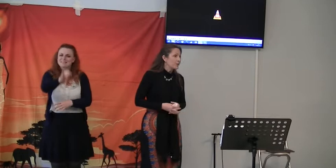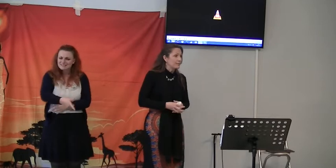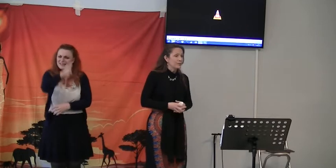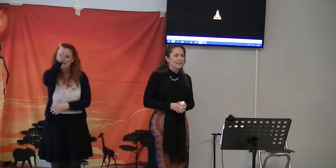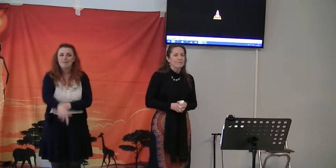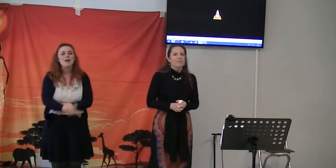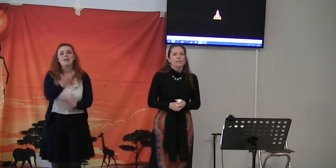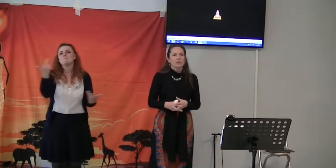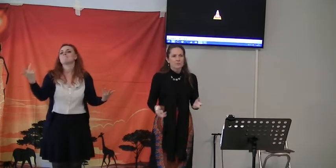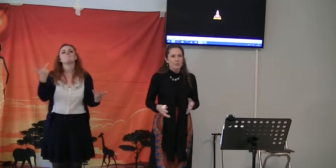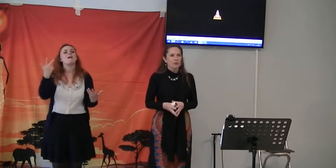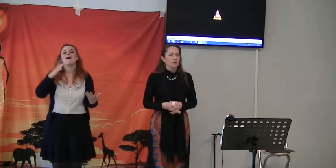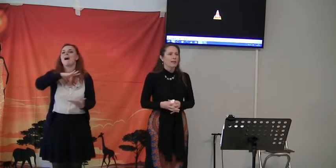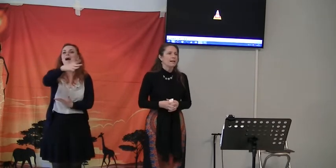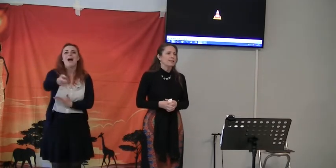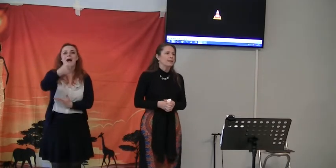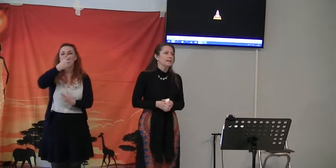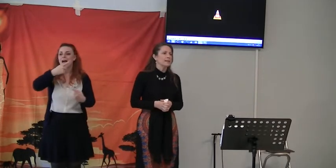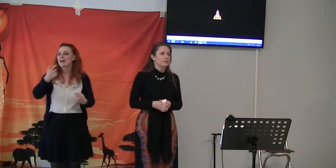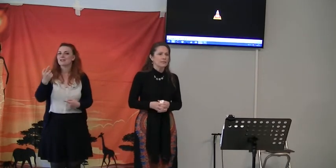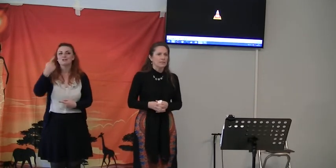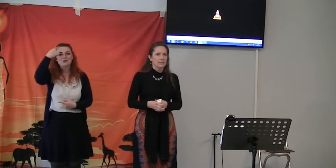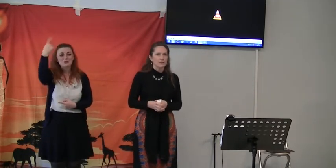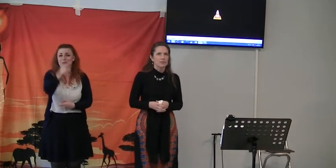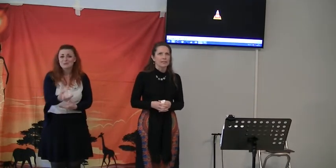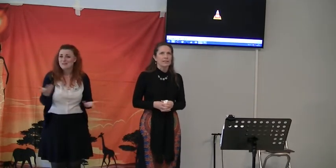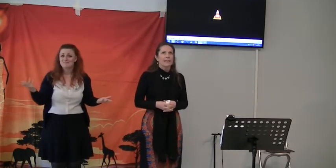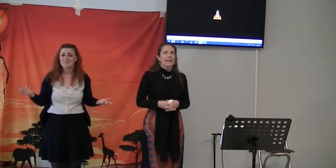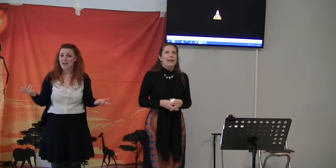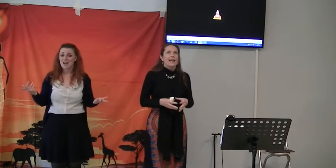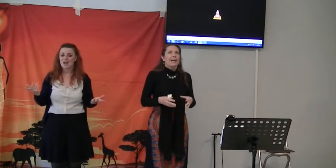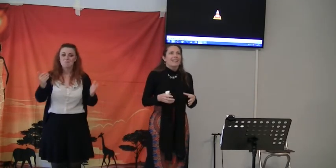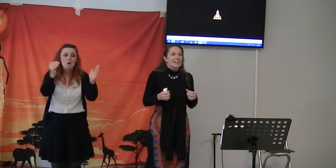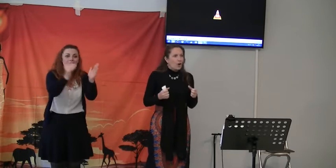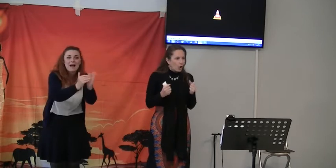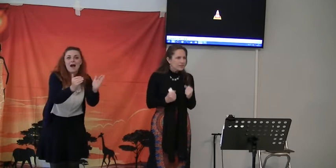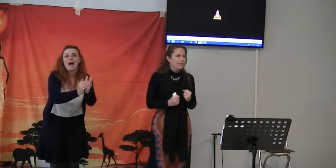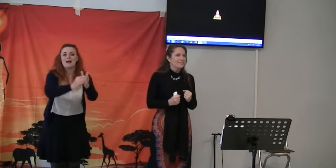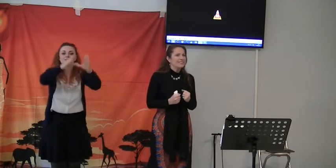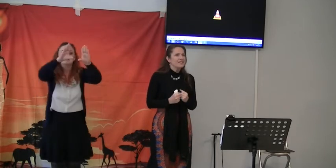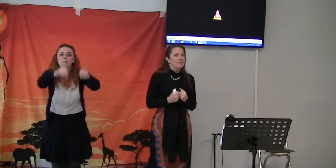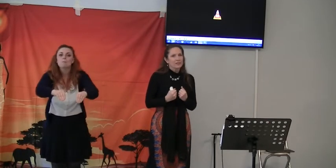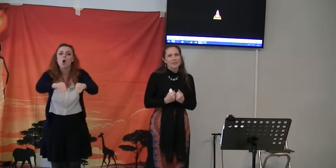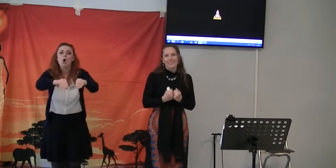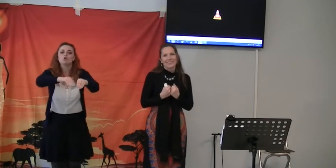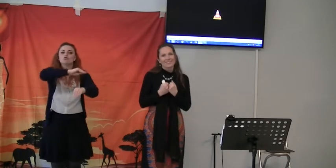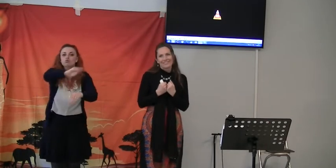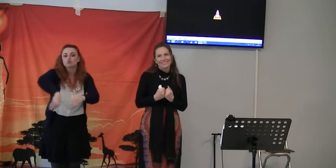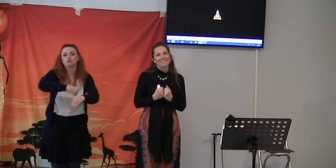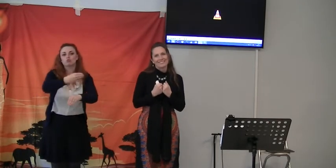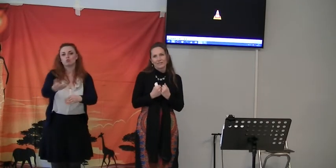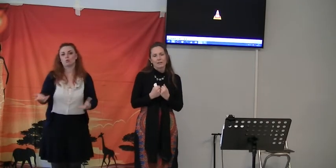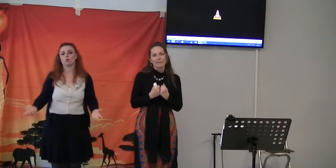sappiamo ancora nulla, non abbiamo ancora una casa, è una sistemazione. Hold On per noi è